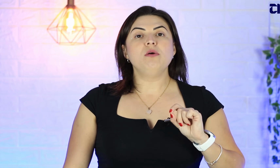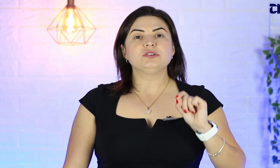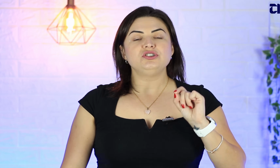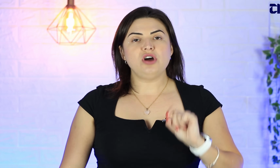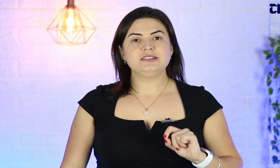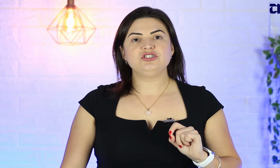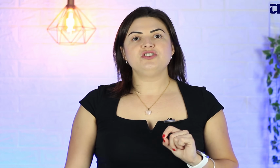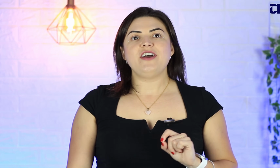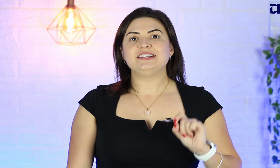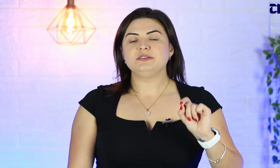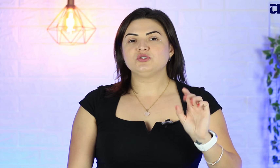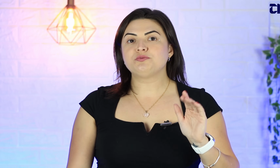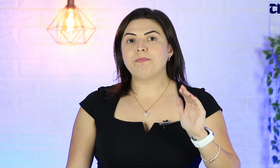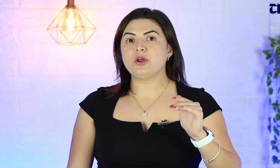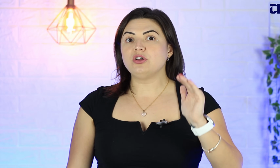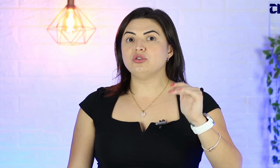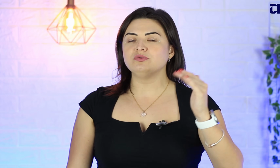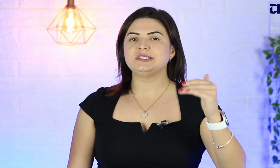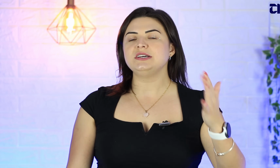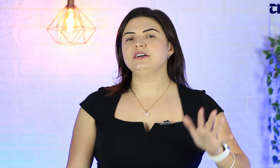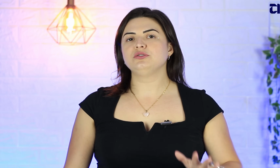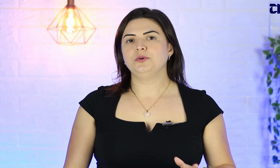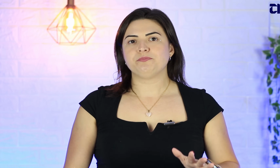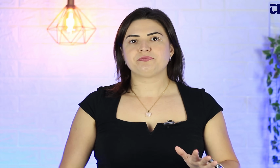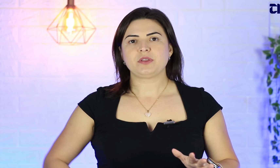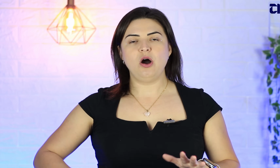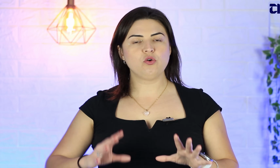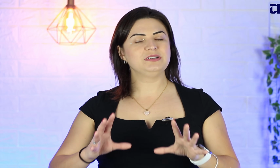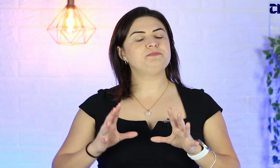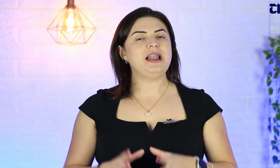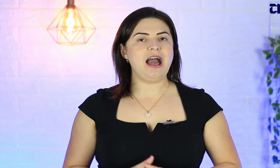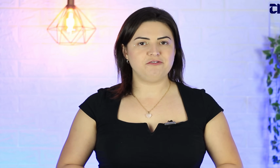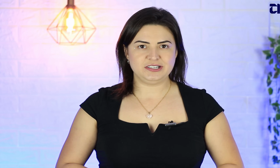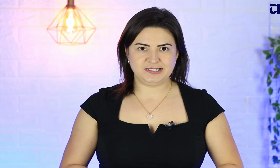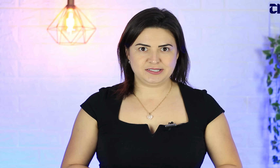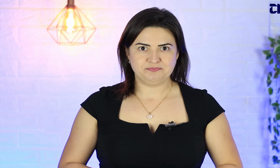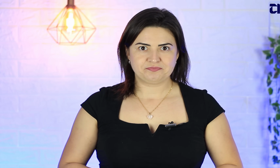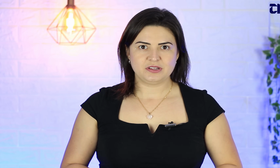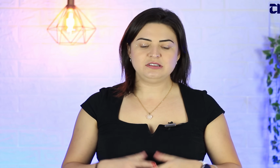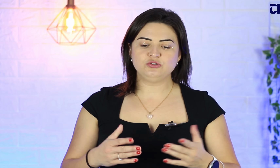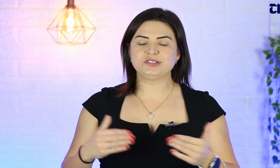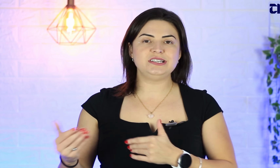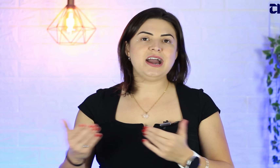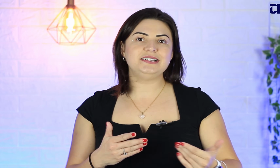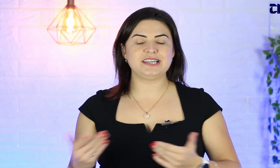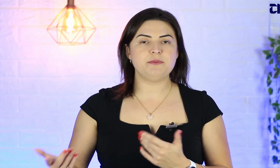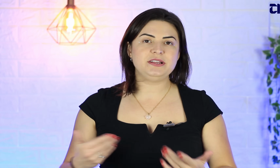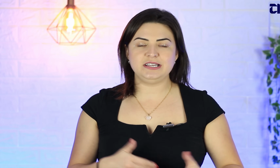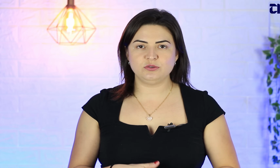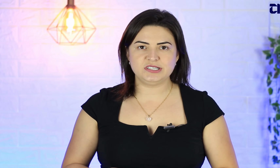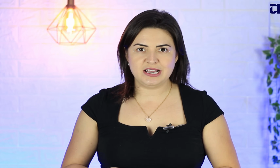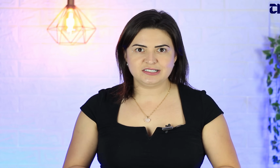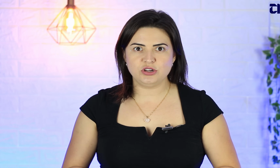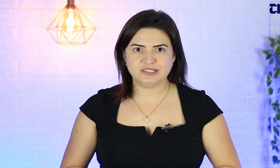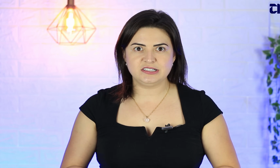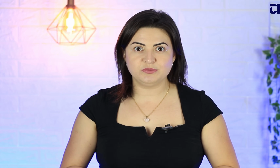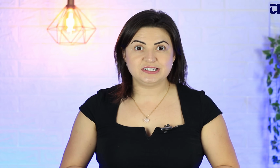como se nós estivéssemos pronunciando algumas palavras dos sinais, que representam os sinais que nós estamos